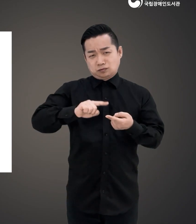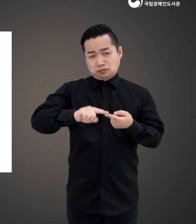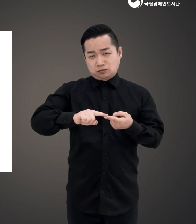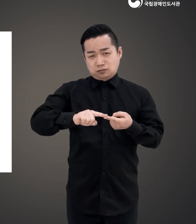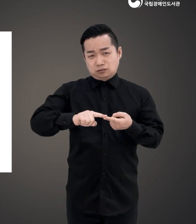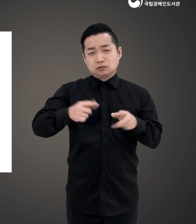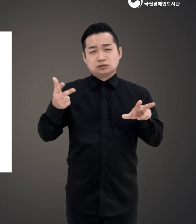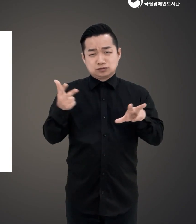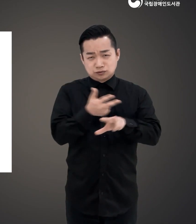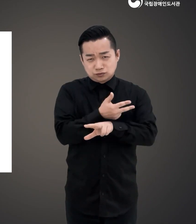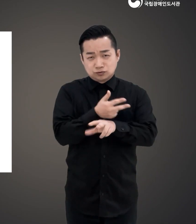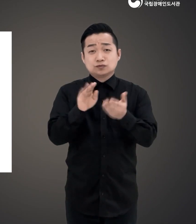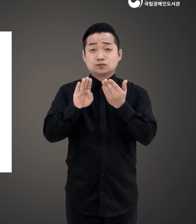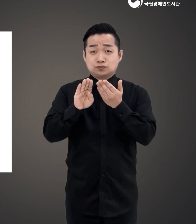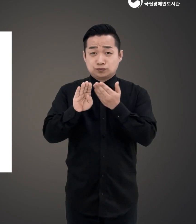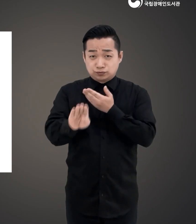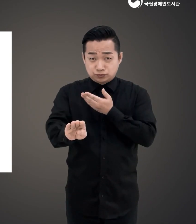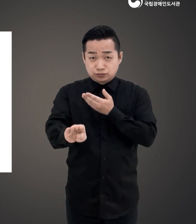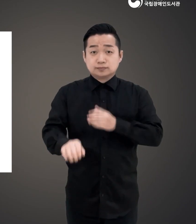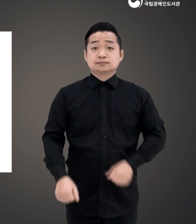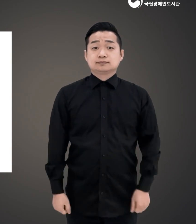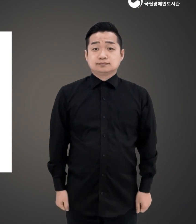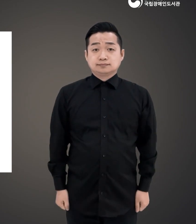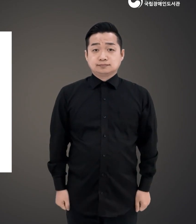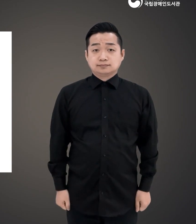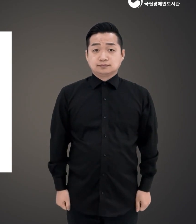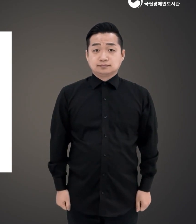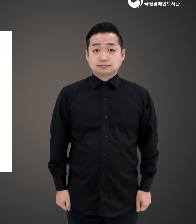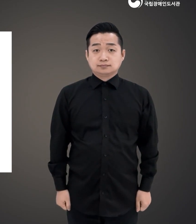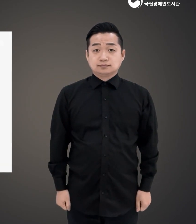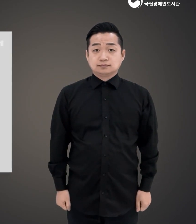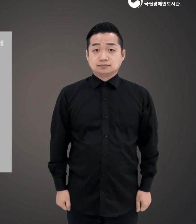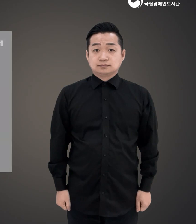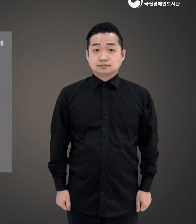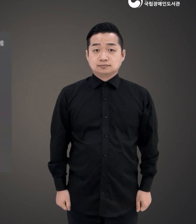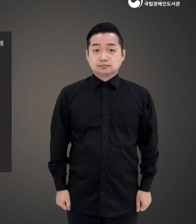상태로 일주일이 흘렀다.